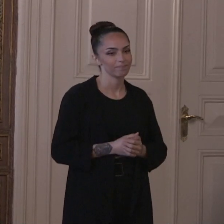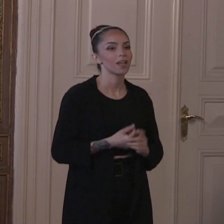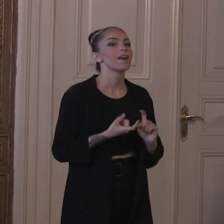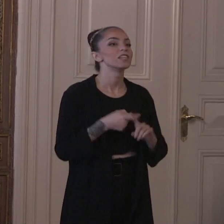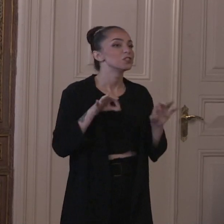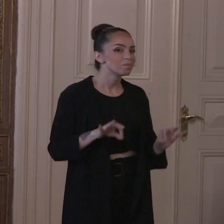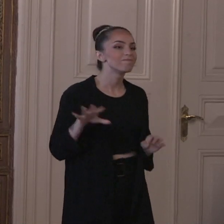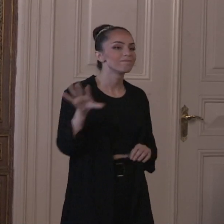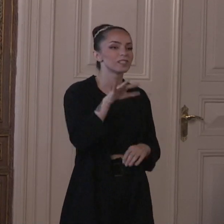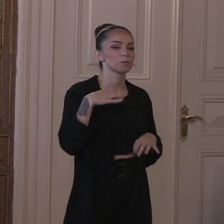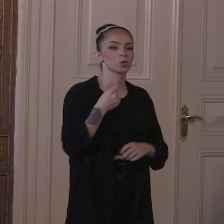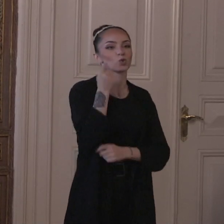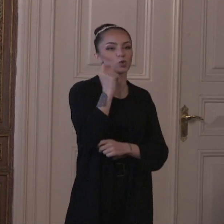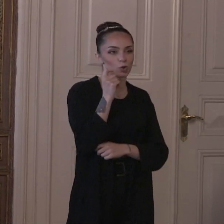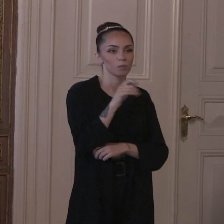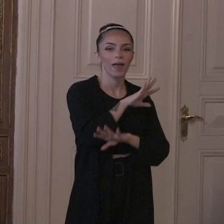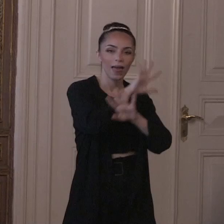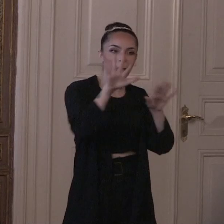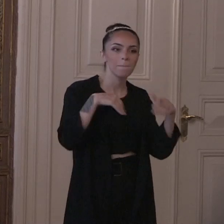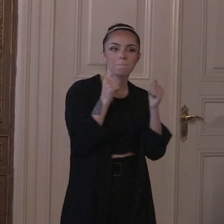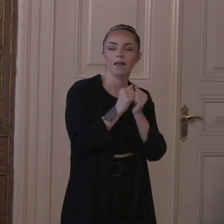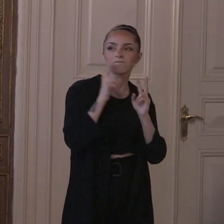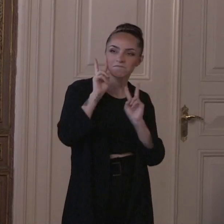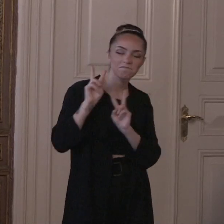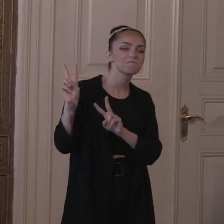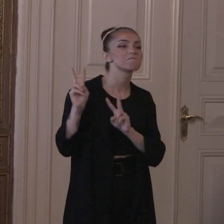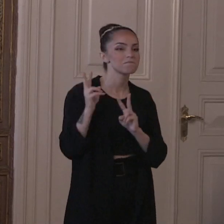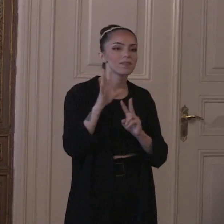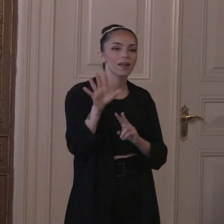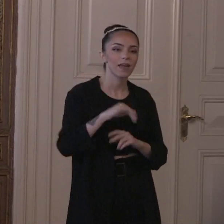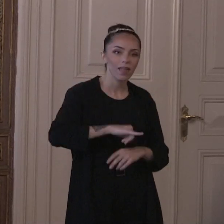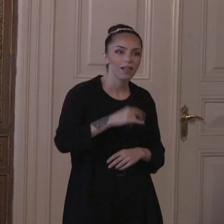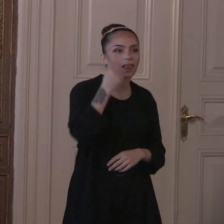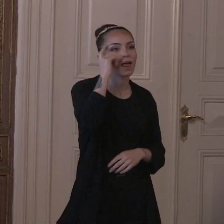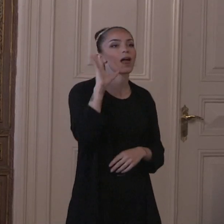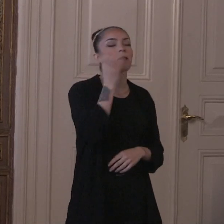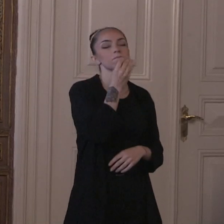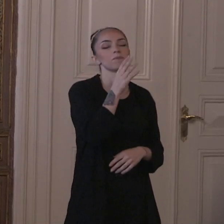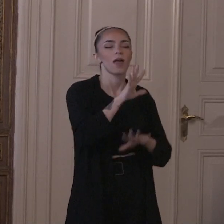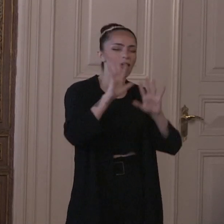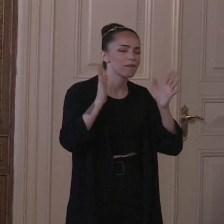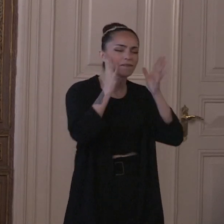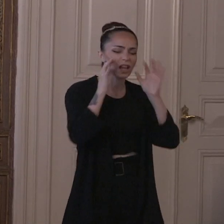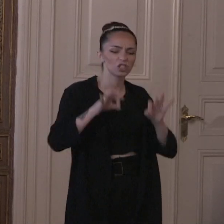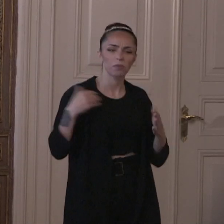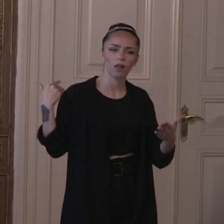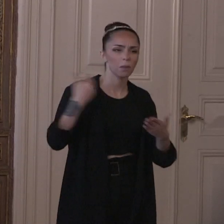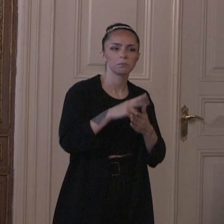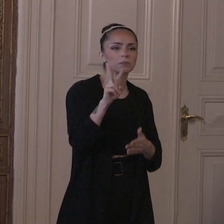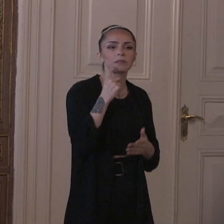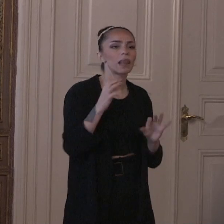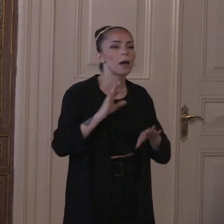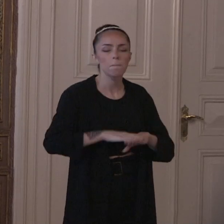şimdi sunumlarla daha yakından tanıma fırsatını da bulduk tüm aktivitelerini. Kendisinin